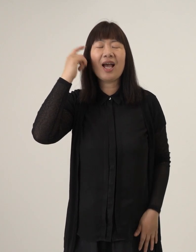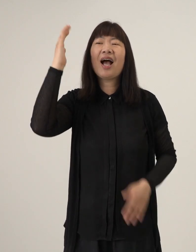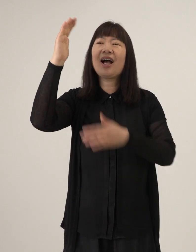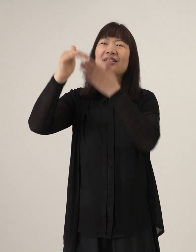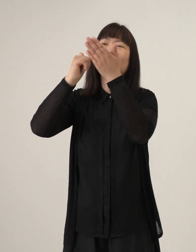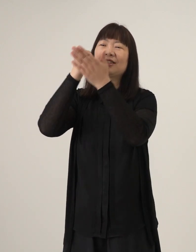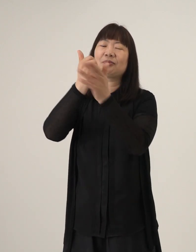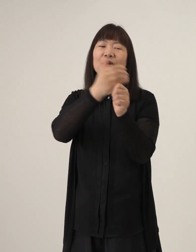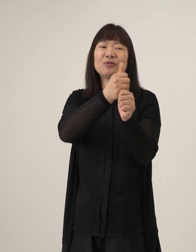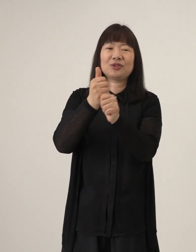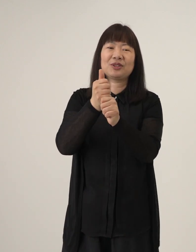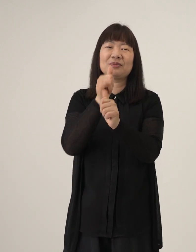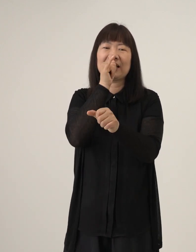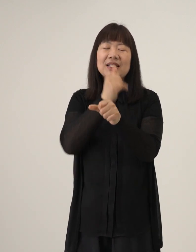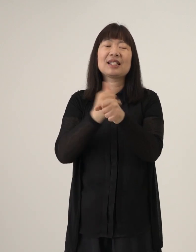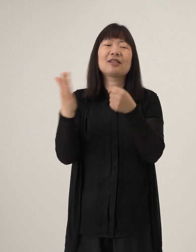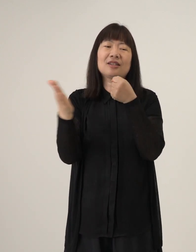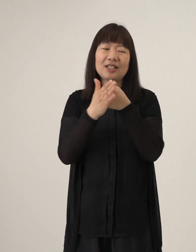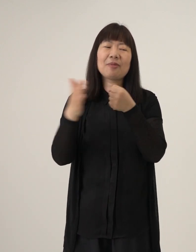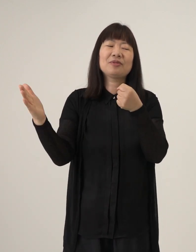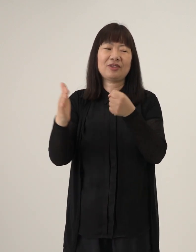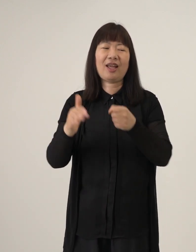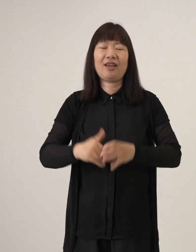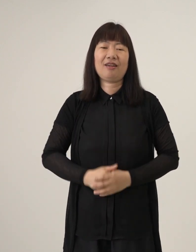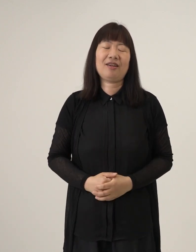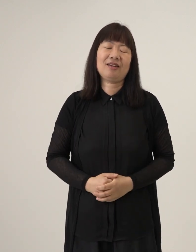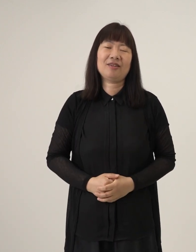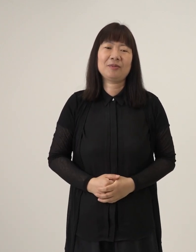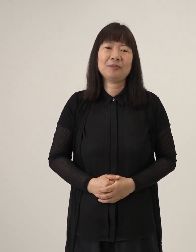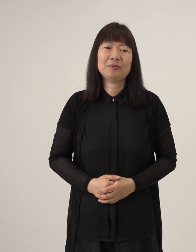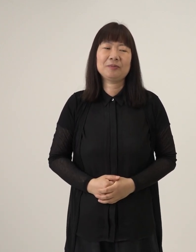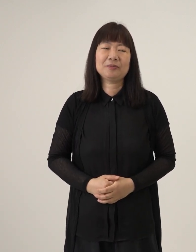하나님의 붙드심에 붙들려서 거기 온 거예요.